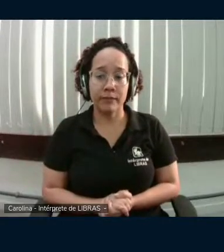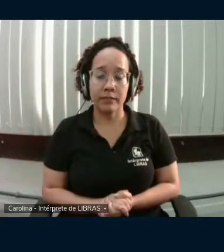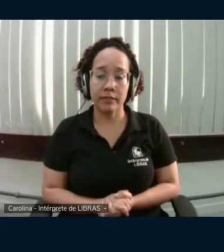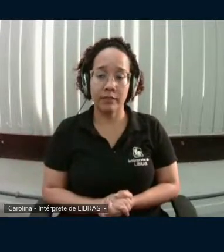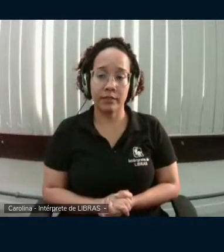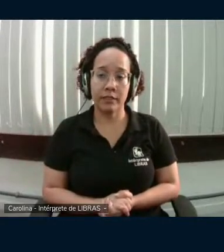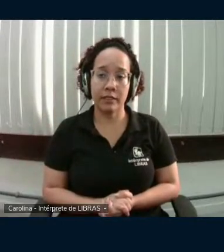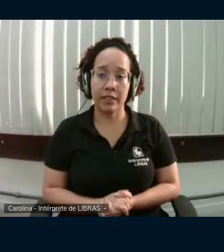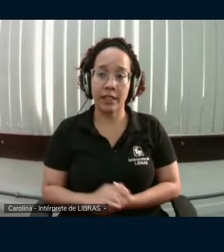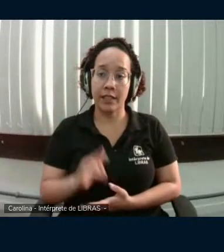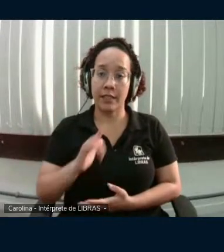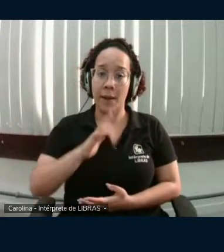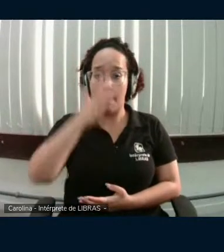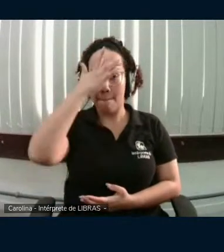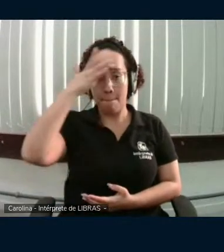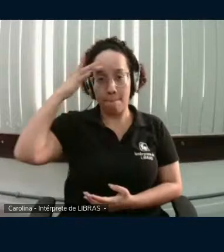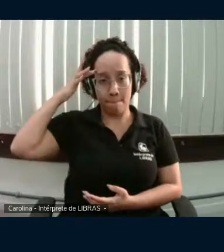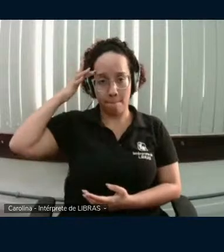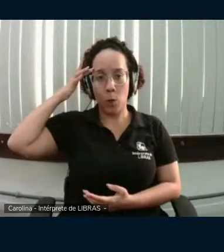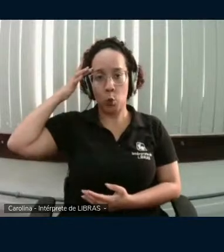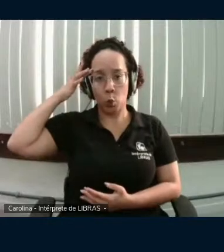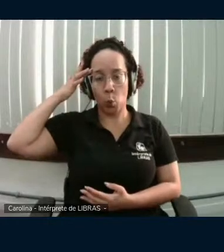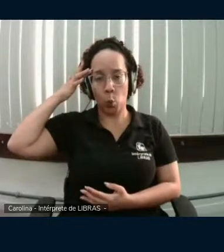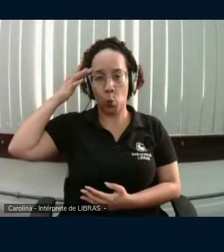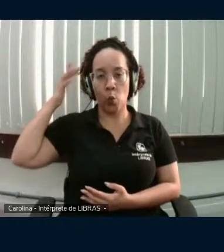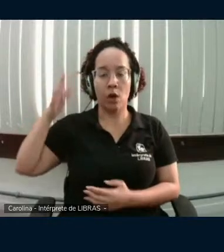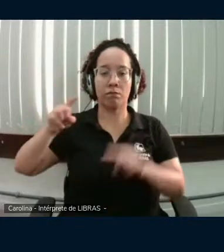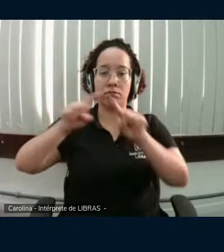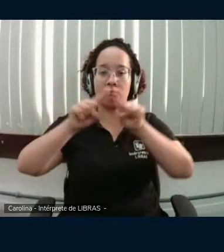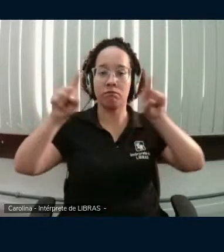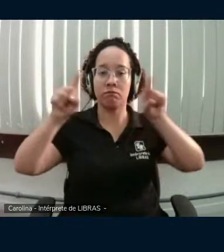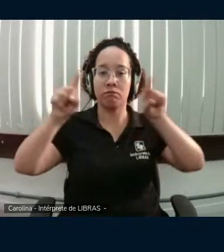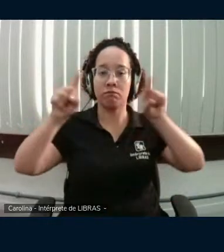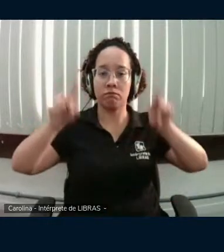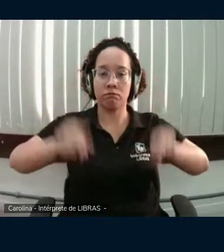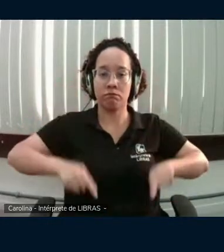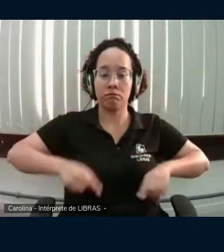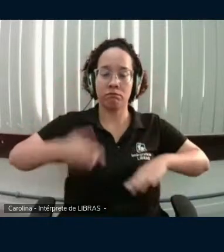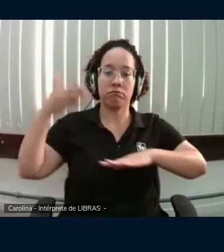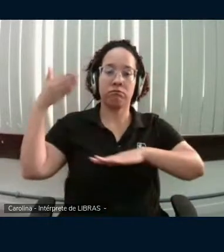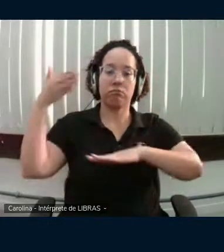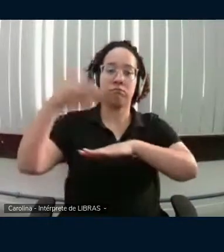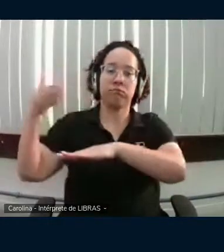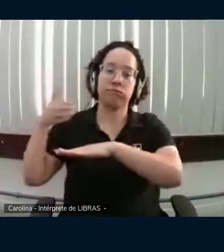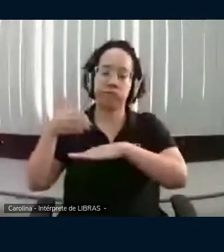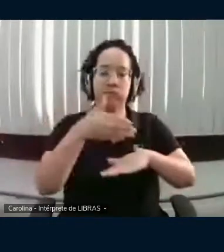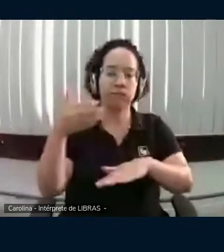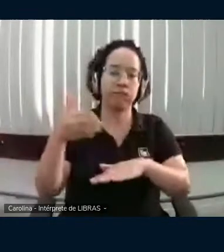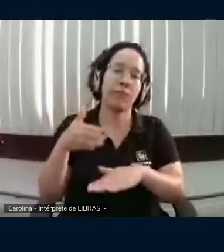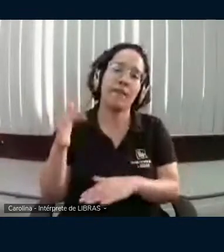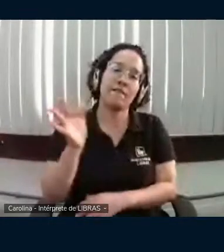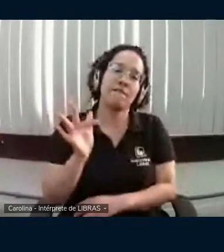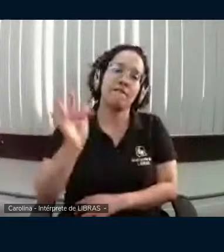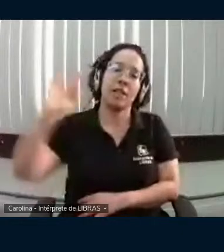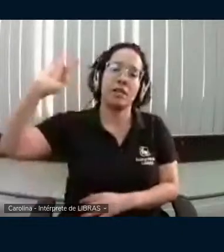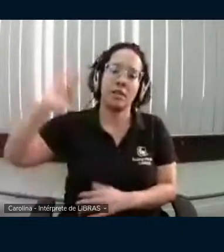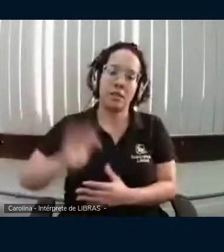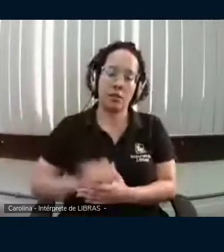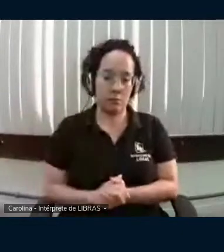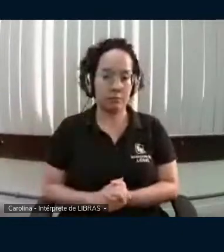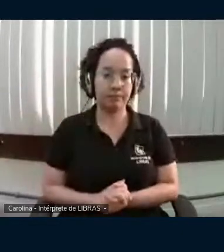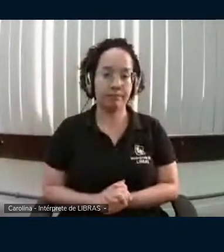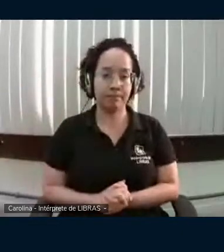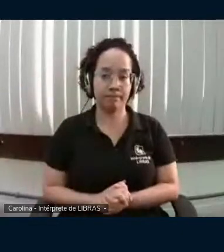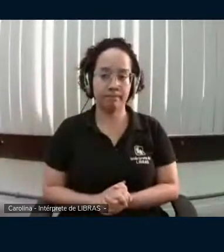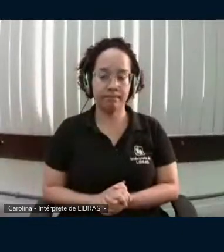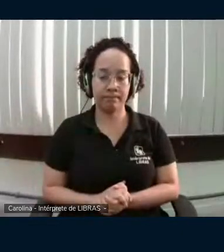ingressaram mais recentemente na rede federal, tanto EBTT quanto superior, e os que ingressaram mais